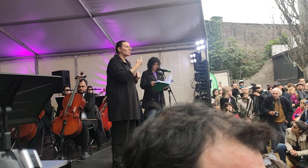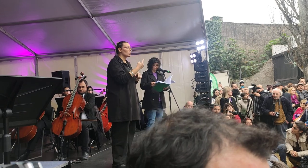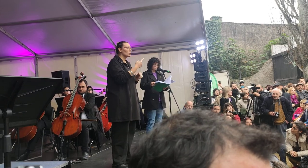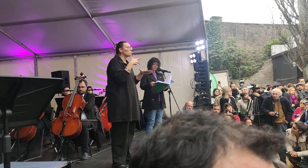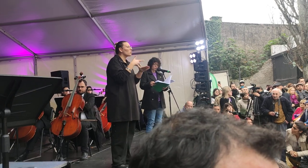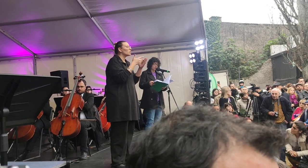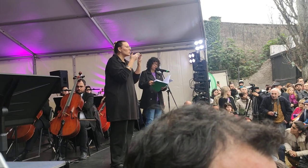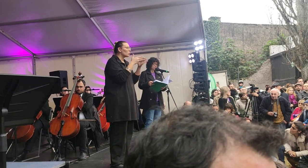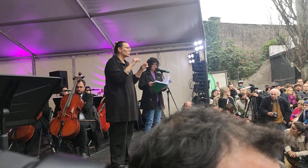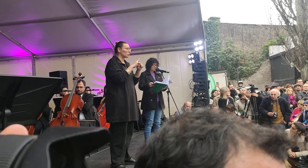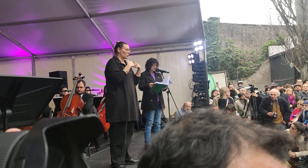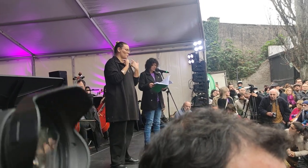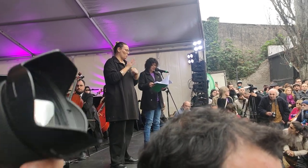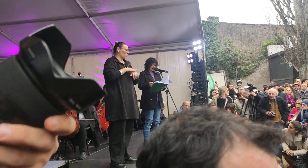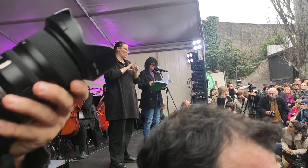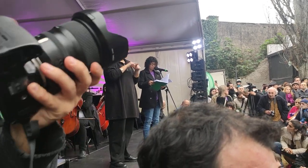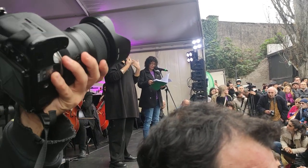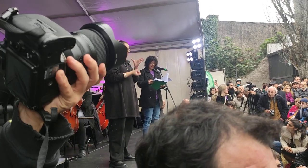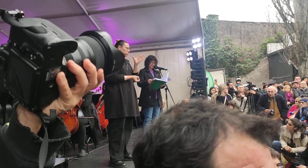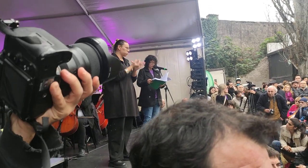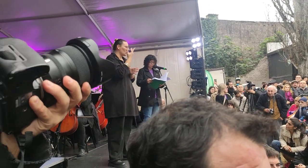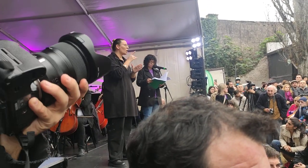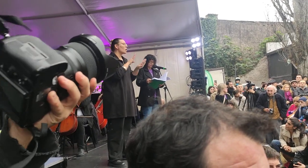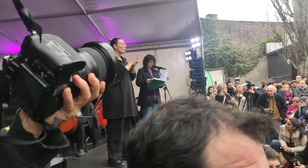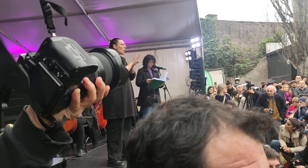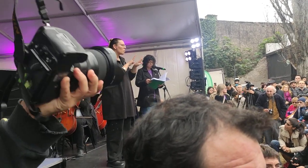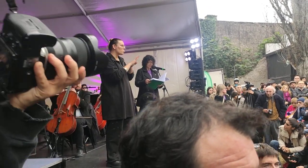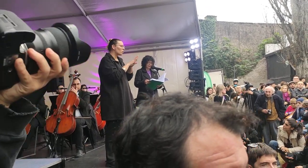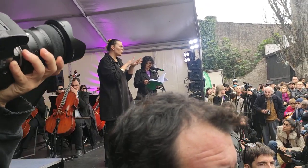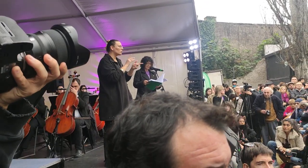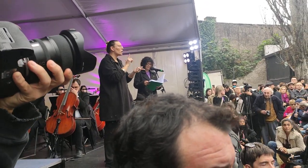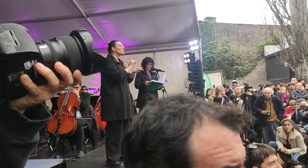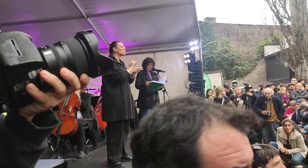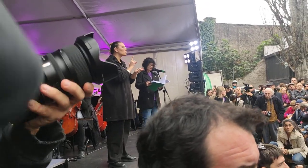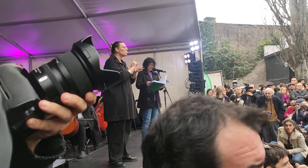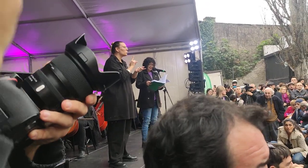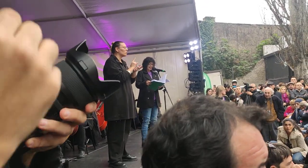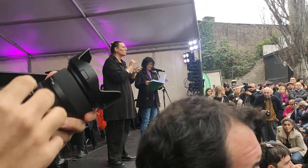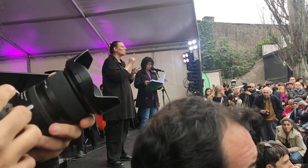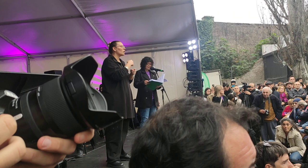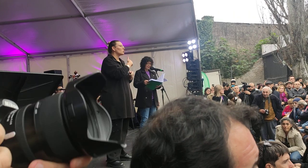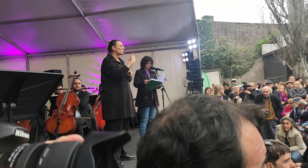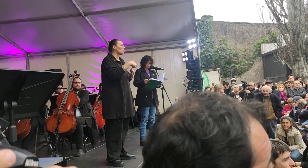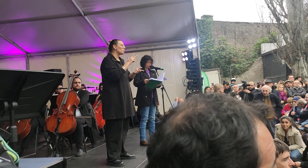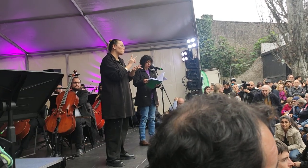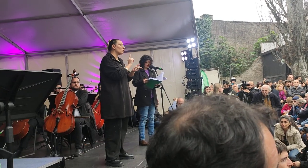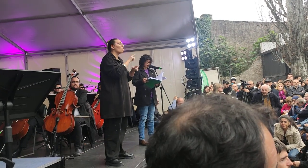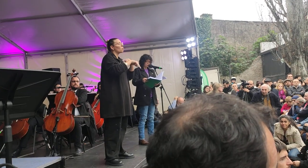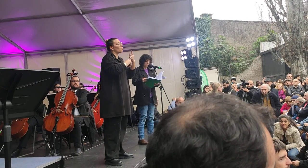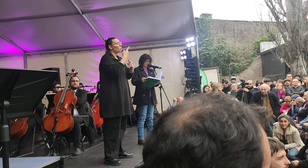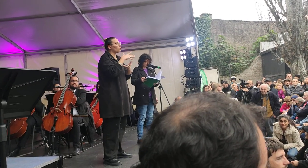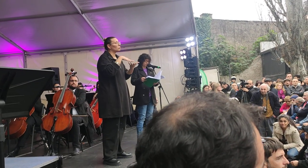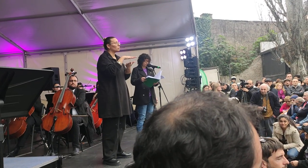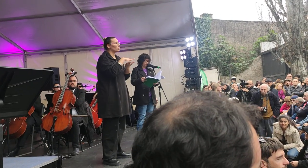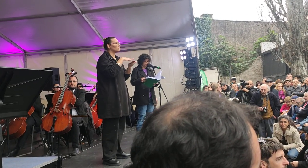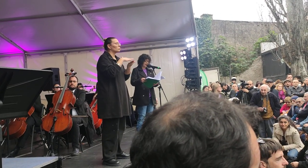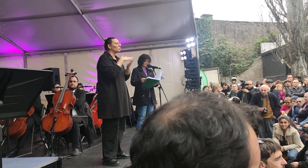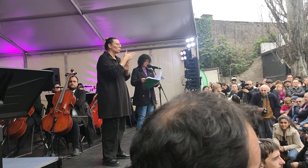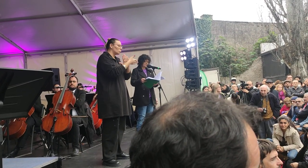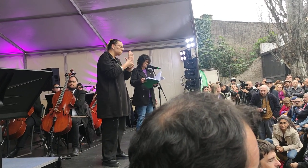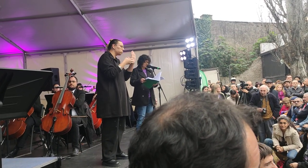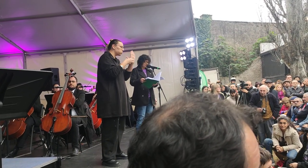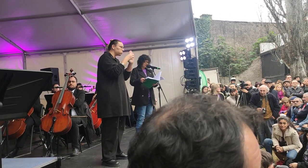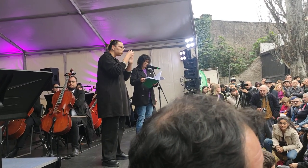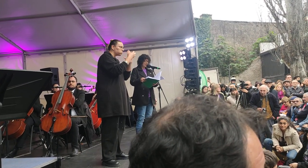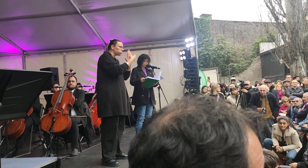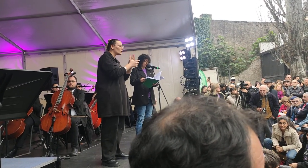de la inauguración del nuestro, en las puertas del Hoy Shopping de Punta Carretas, al igual que otros a lo largo y ancho de nuestro